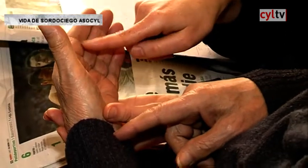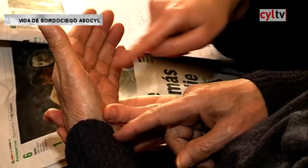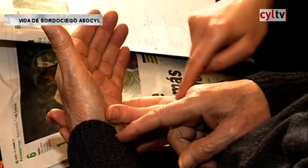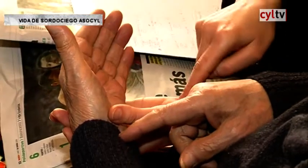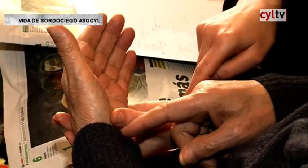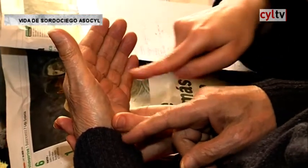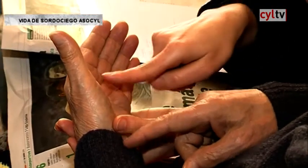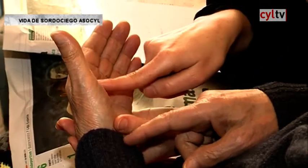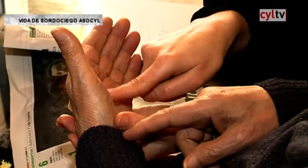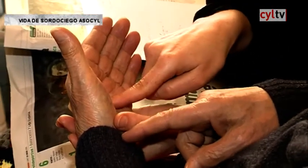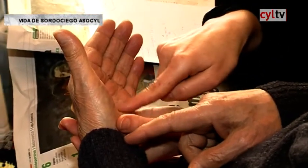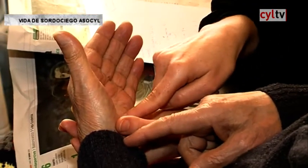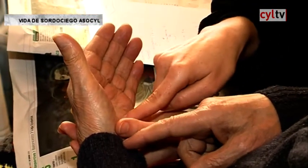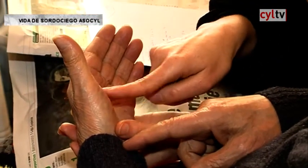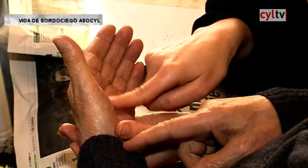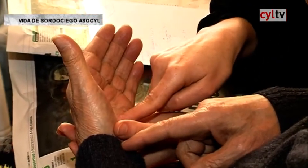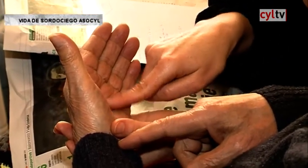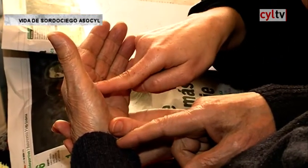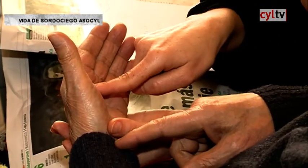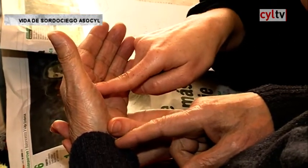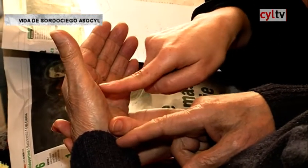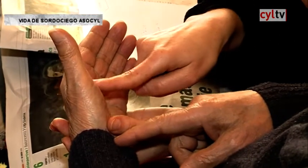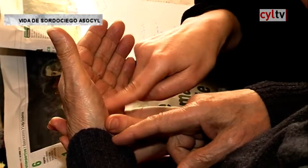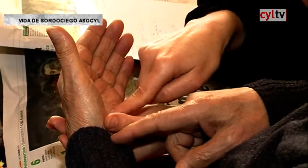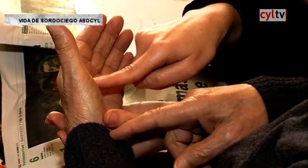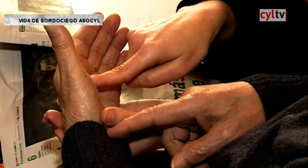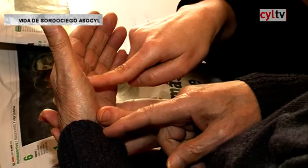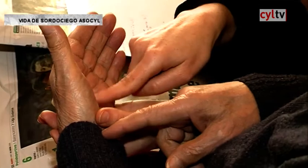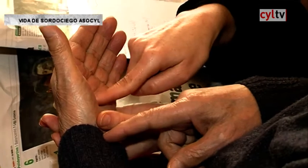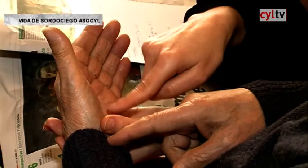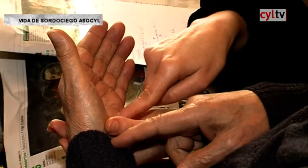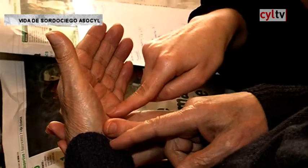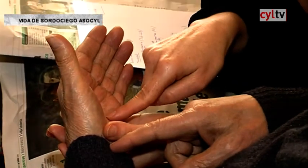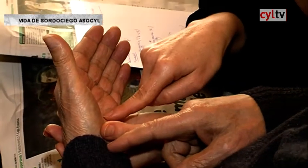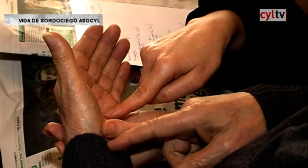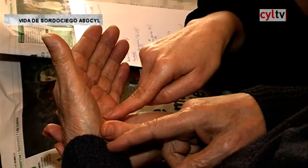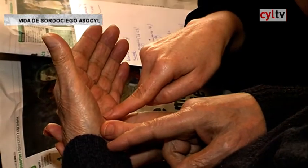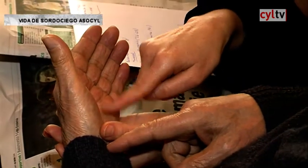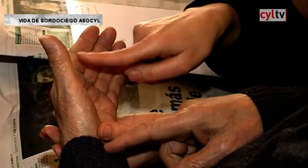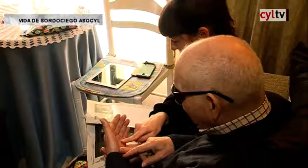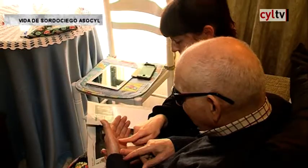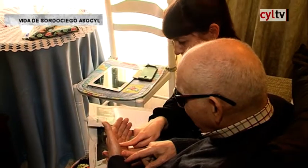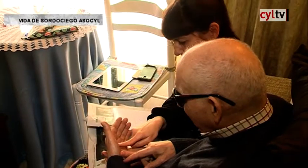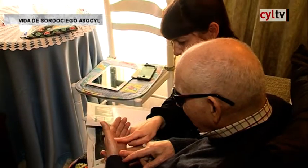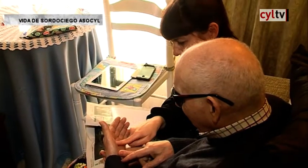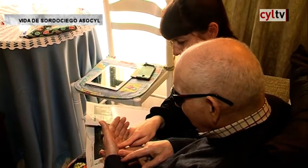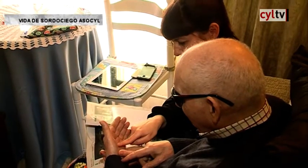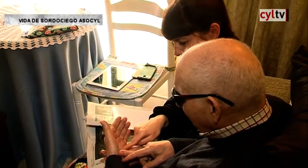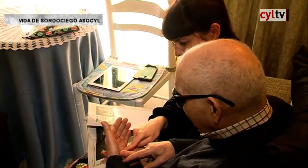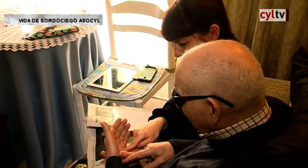Solo salen a la calle, Rosario es autosuficiente, pero Luis no. Solo sale si va acompañada de una de nosotras, una de las